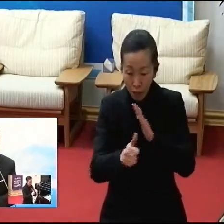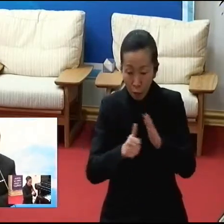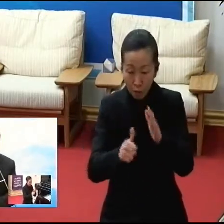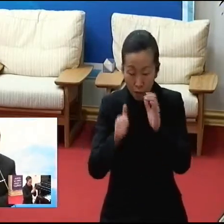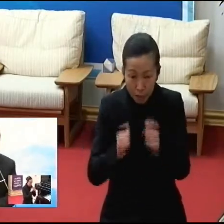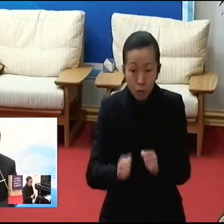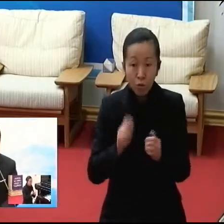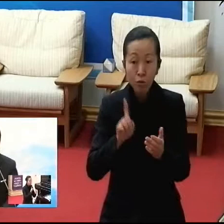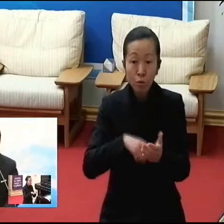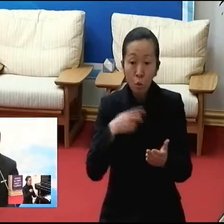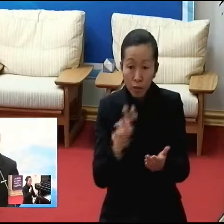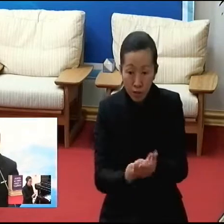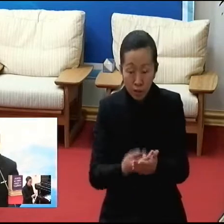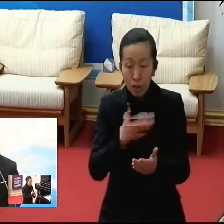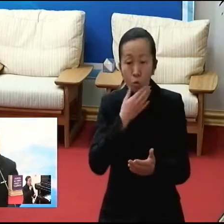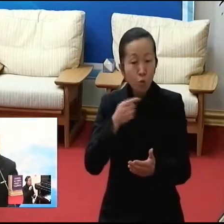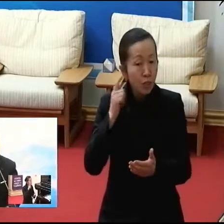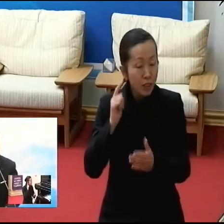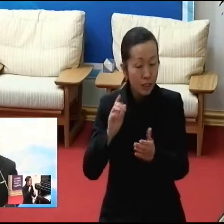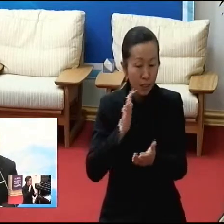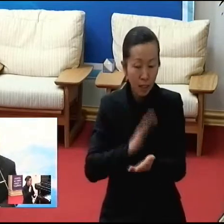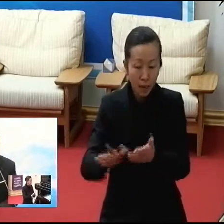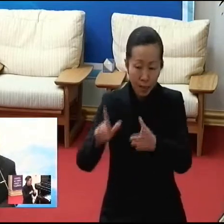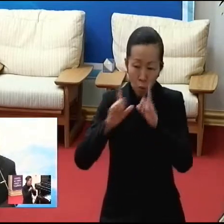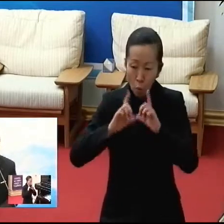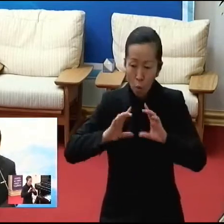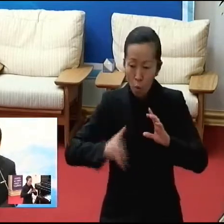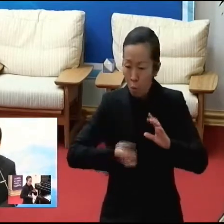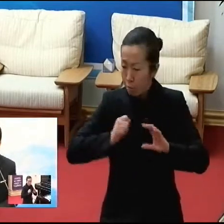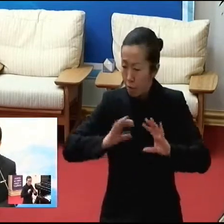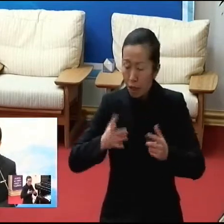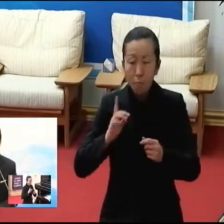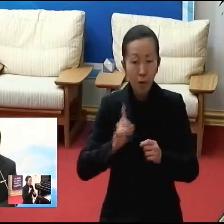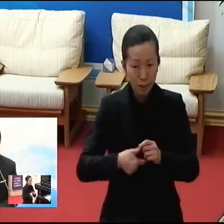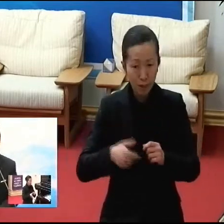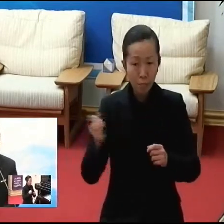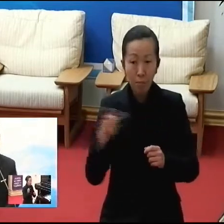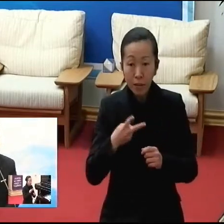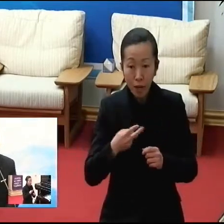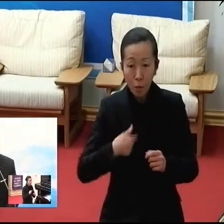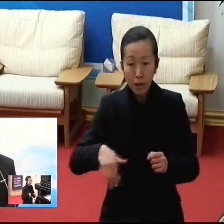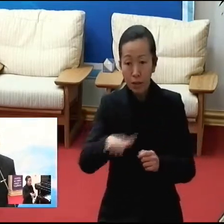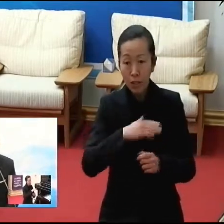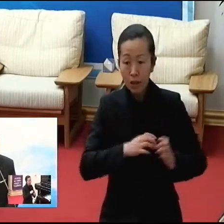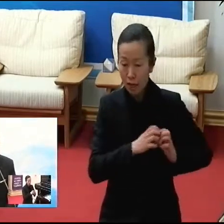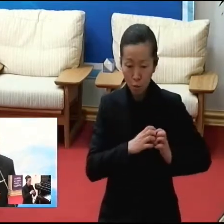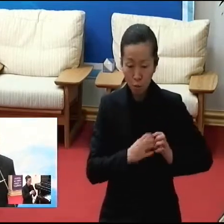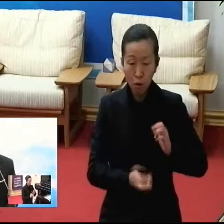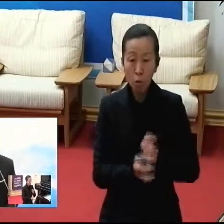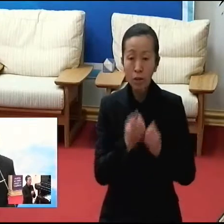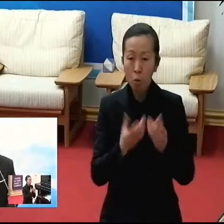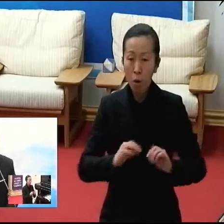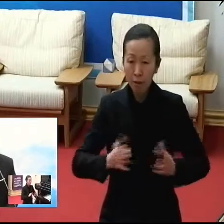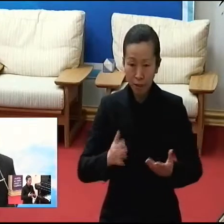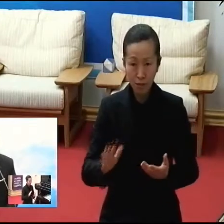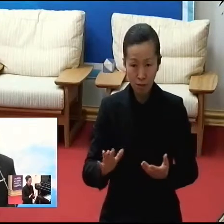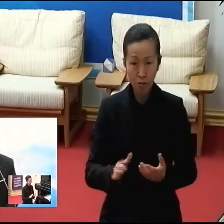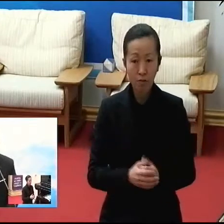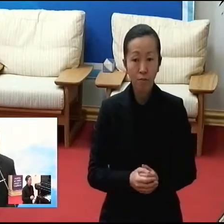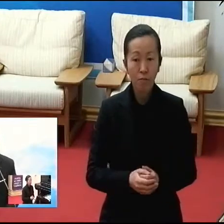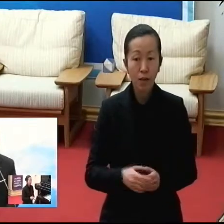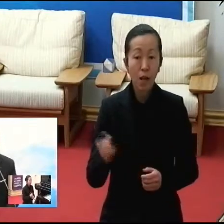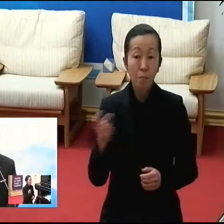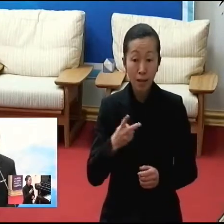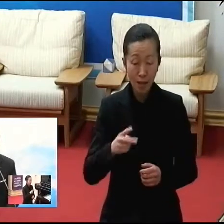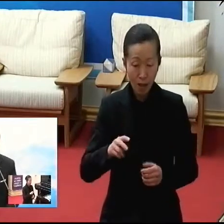내지 못하면 この福音に回答を下すことができないと 우리는 또 갈등해야 됩니다. また私たちは 아니면 葛藤する 또 다른 갈등을 플러스하며 살아가야